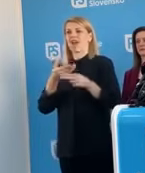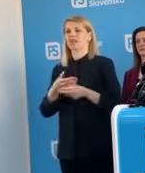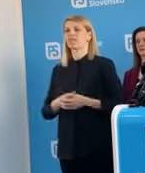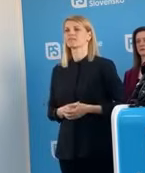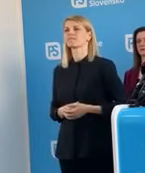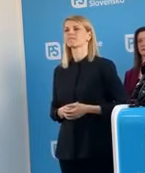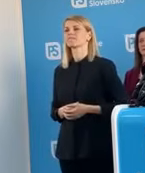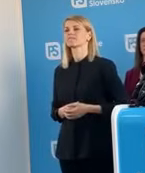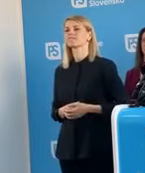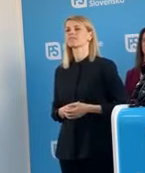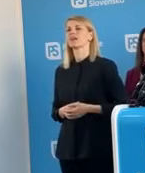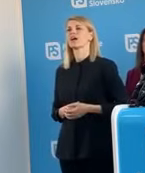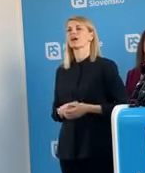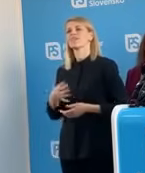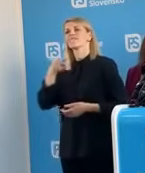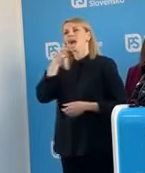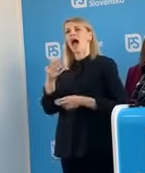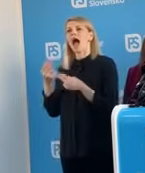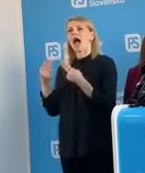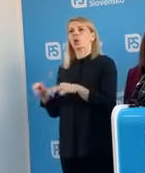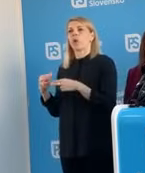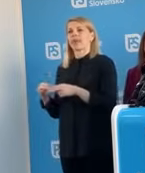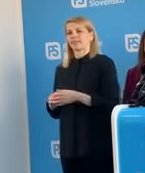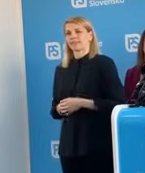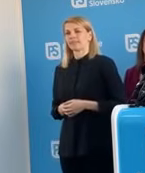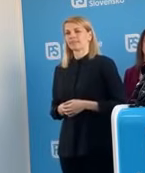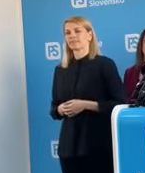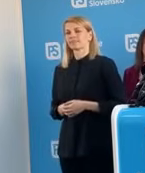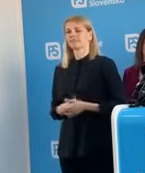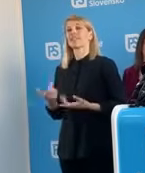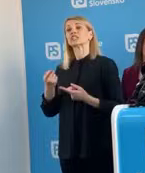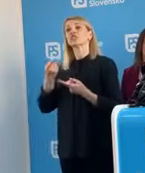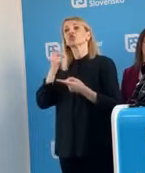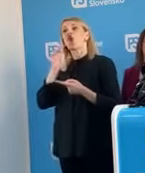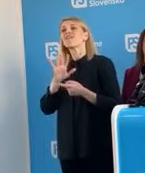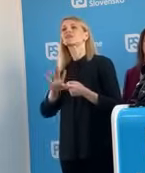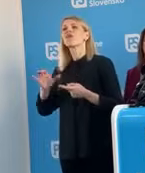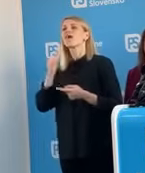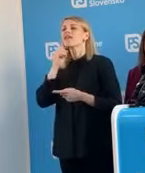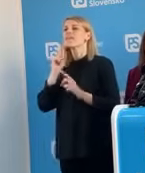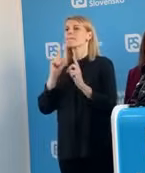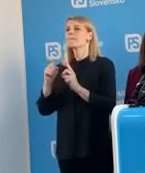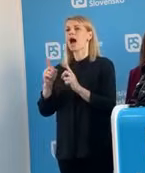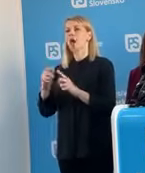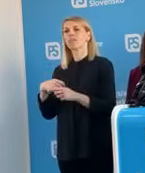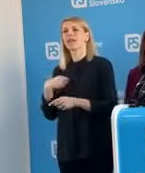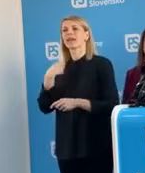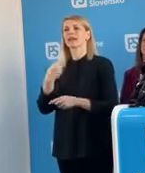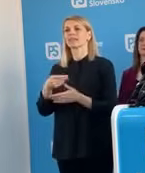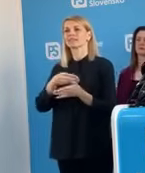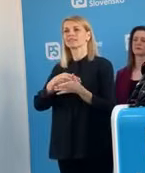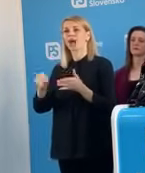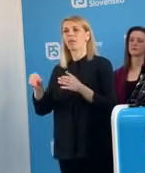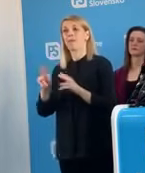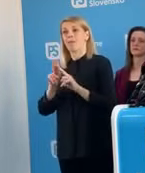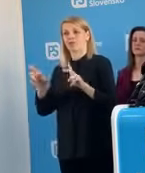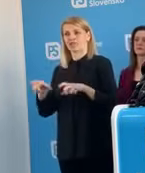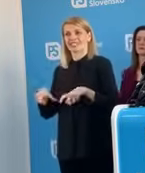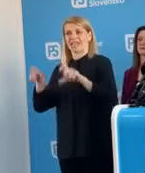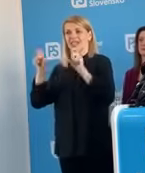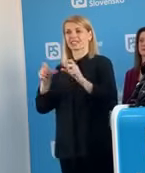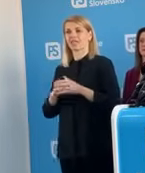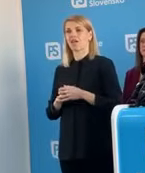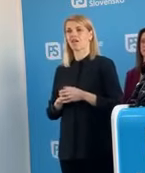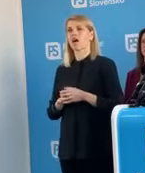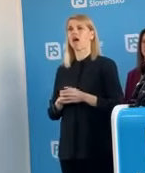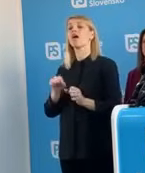aktuality. Ja by som sa spýtať možno technickú otázku najprv, že kedy malo Slovensko dostať tú tlaku, ktorá hrozí, že by mala byť zastavená. A kedy sa teda